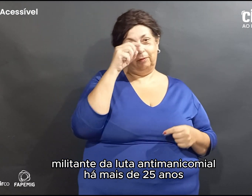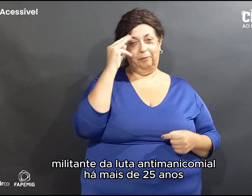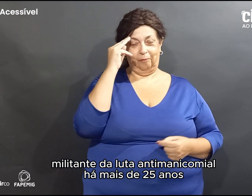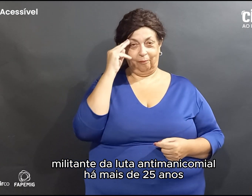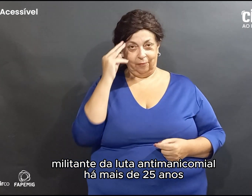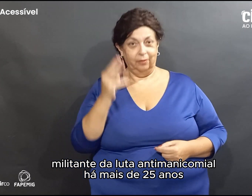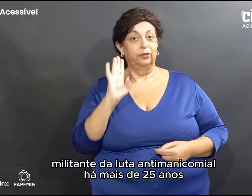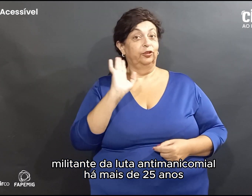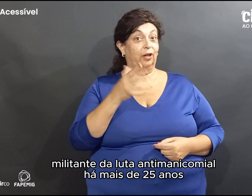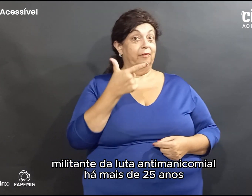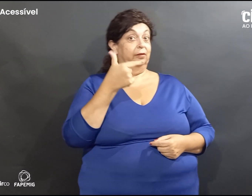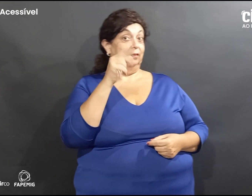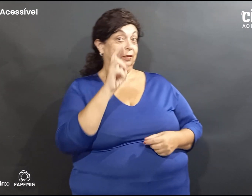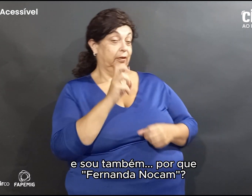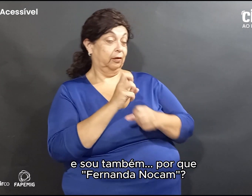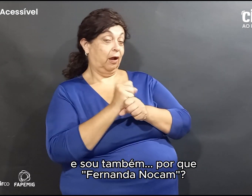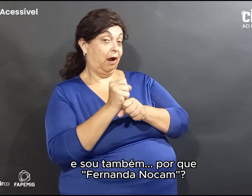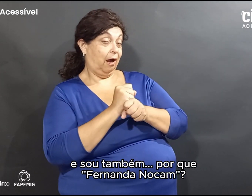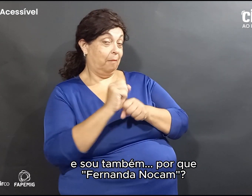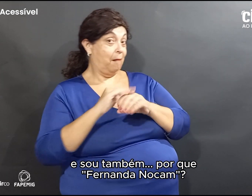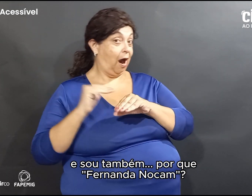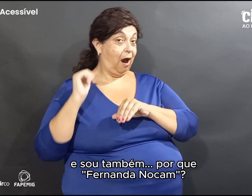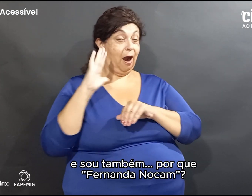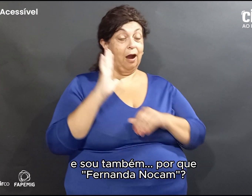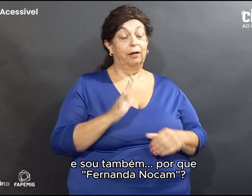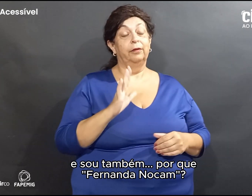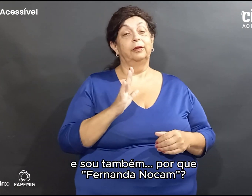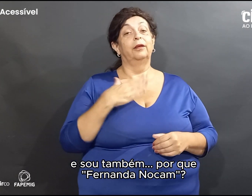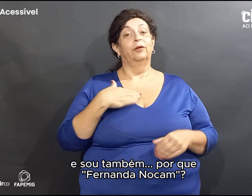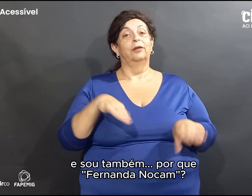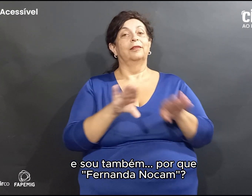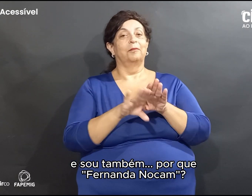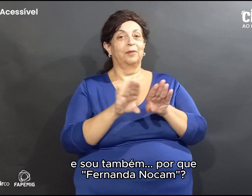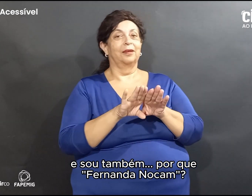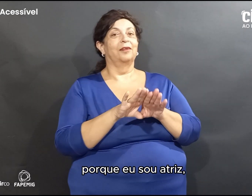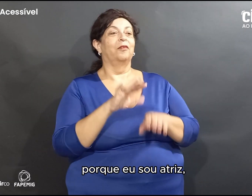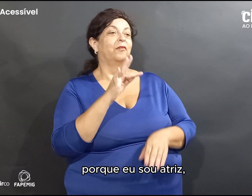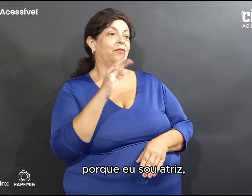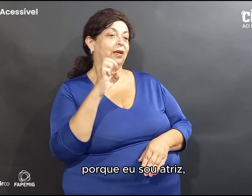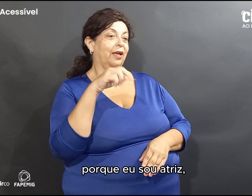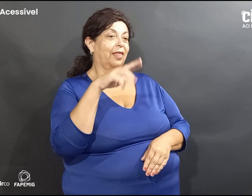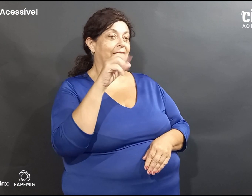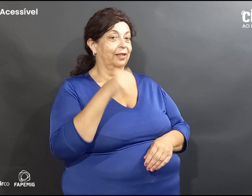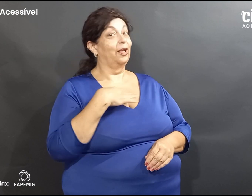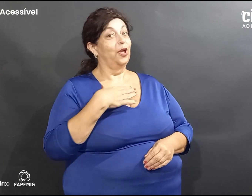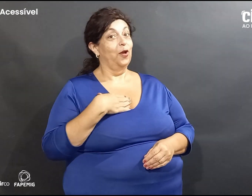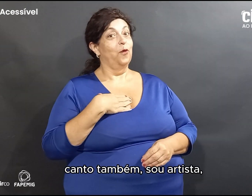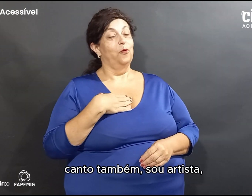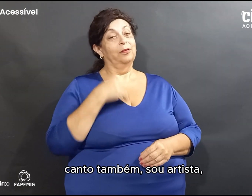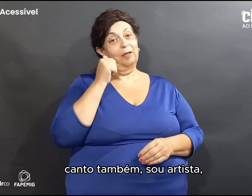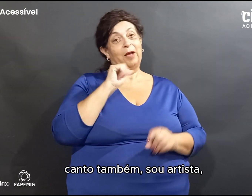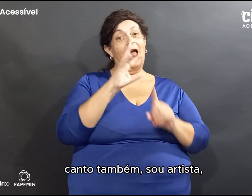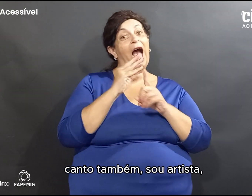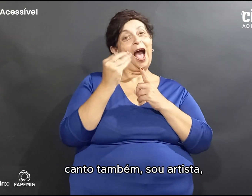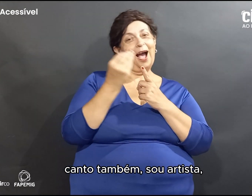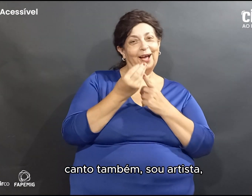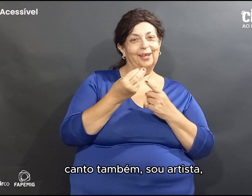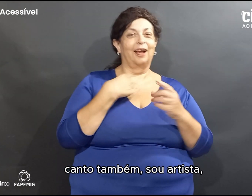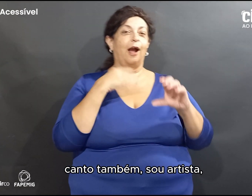25 anos, né? E sou também, porque Fernanda no Campo, porque eu sou atriz, canto também, sou artista,